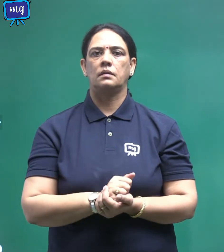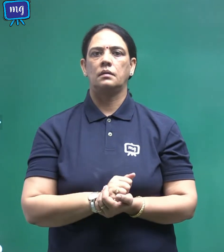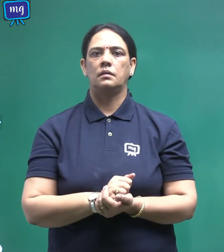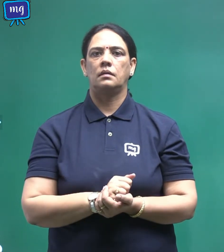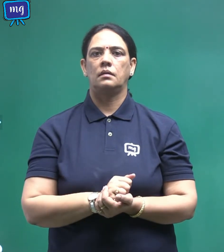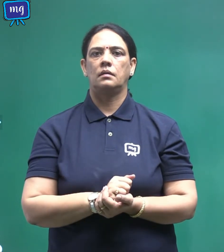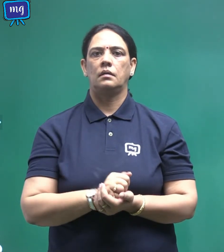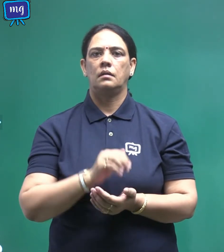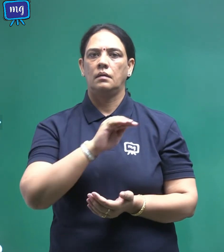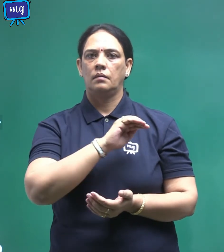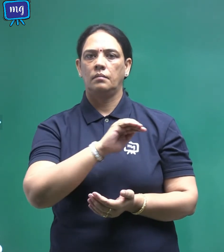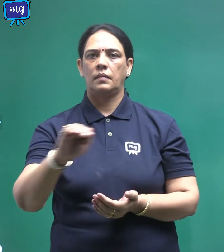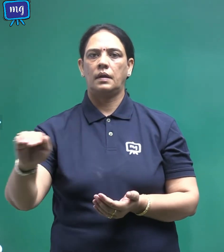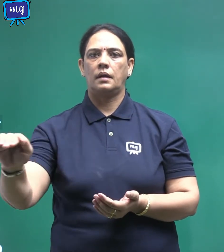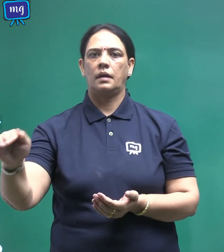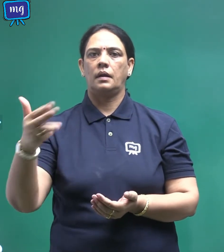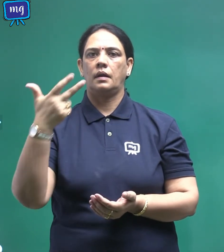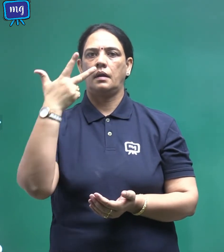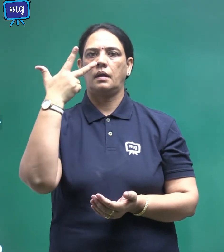बटे 840